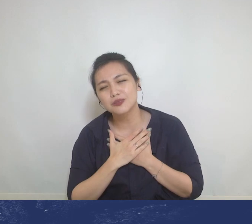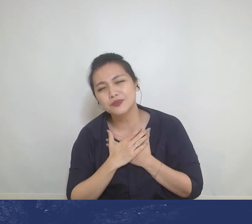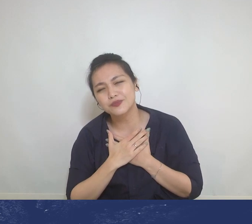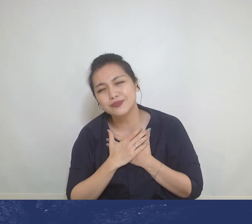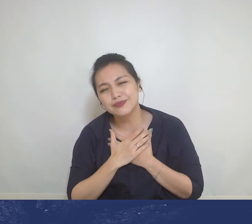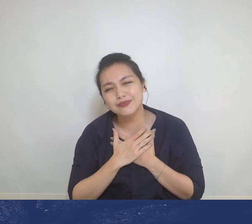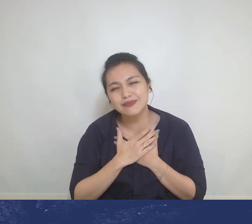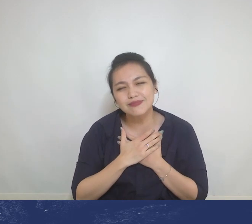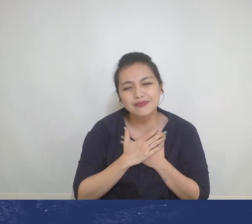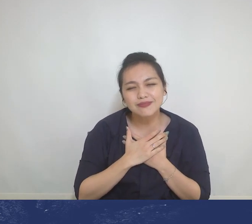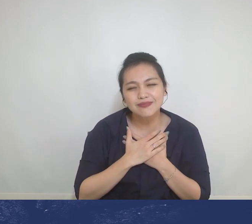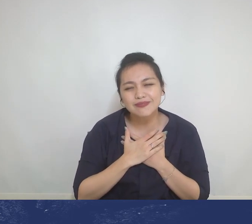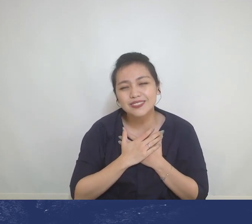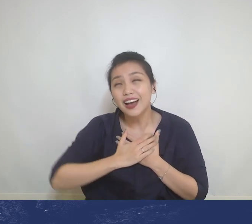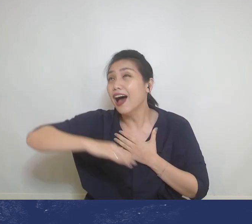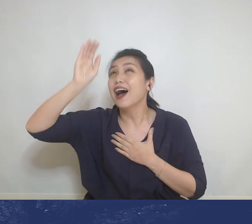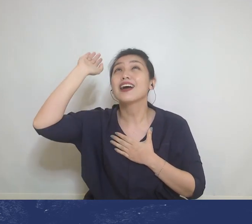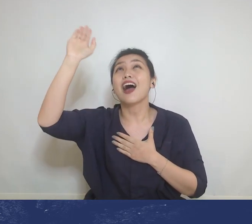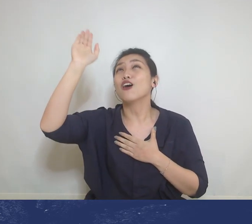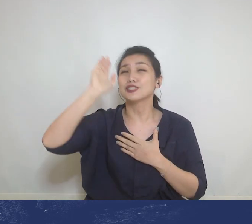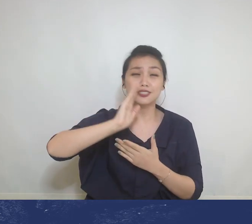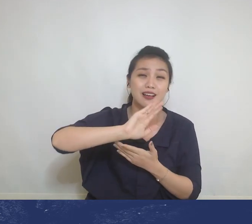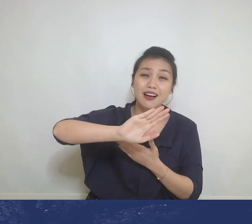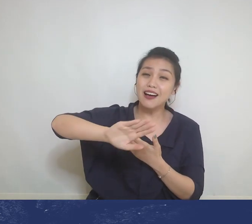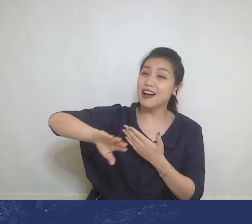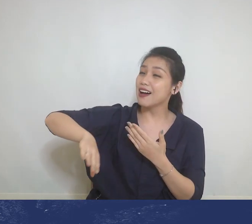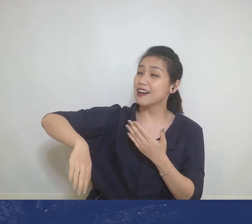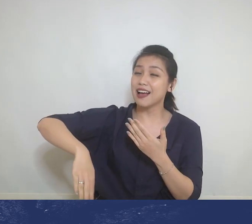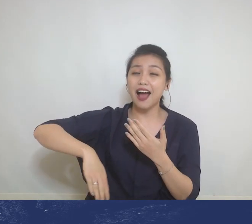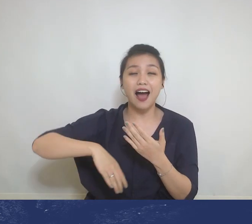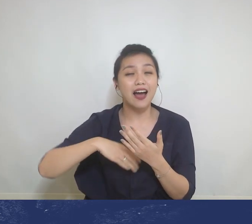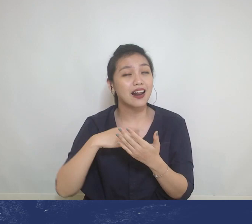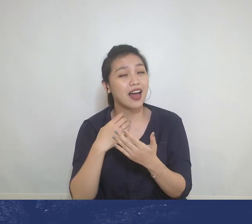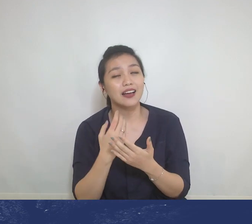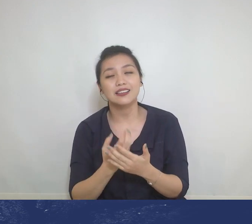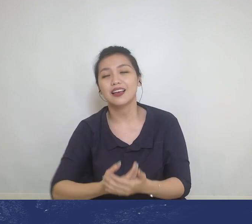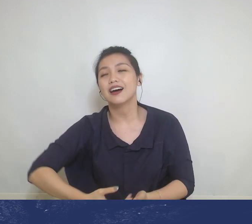bagiku. Kau segalanya, Kau